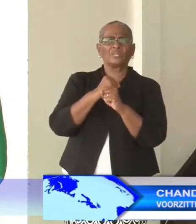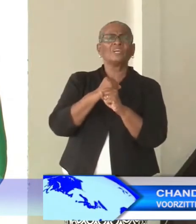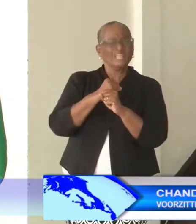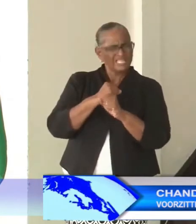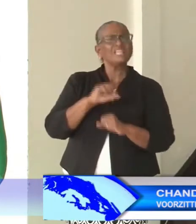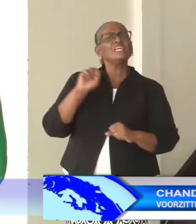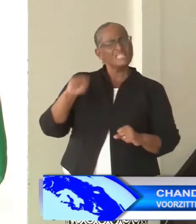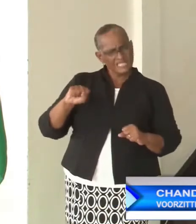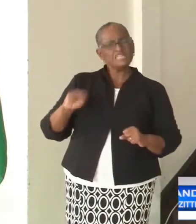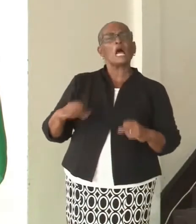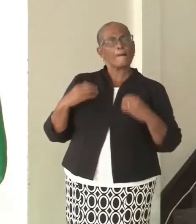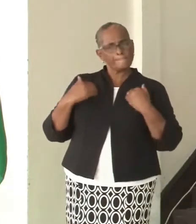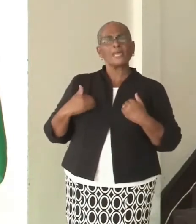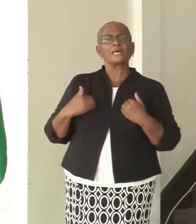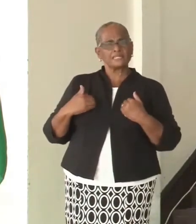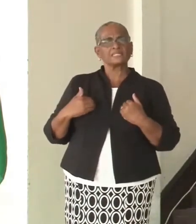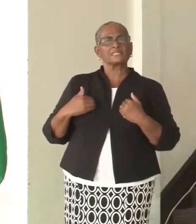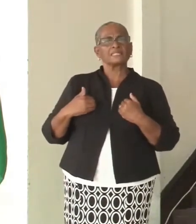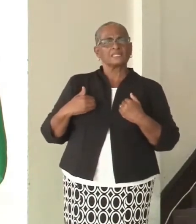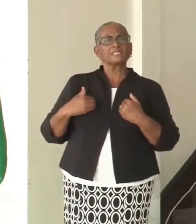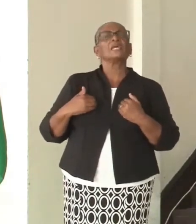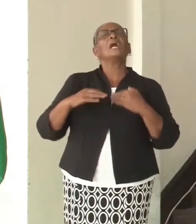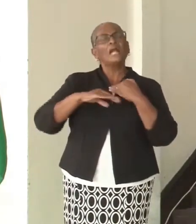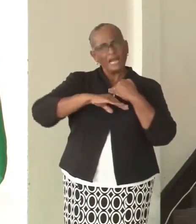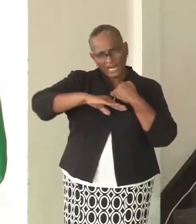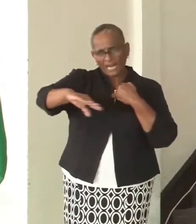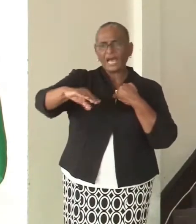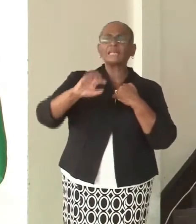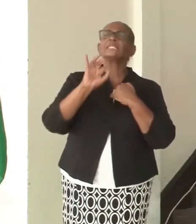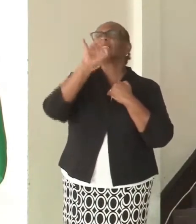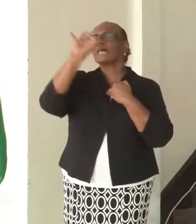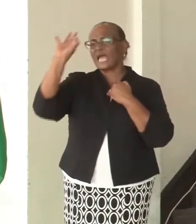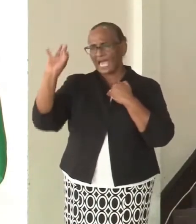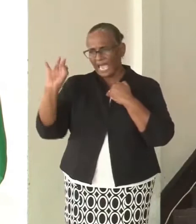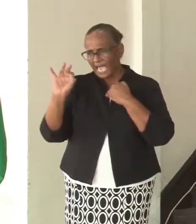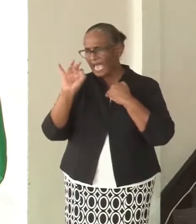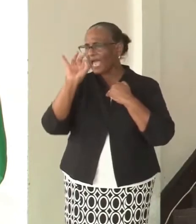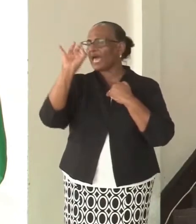Ja mensen, ik ga het blijven herhalen. Het land is een heel ernstige crisis.